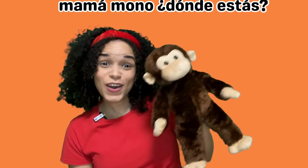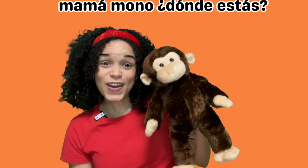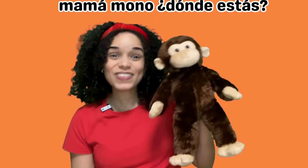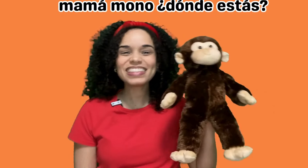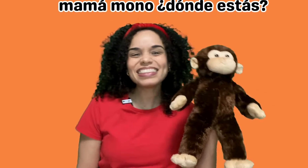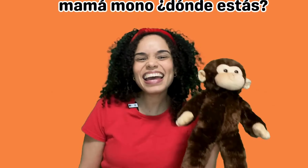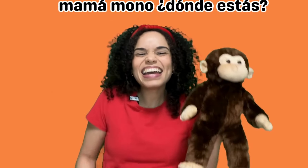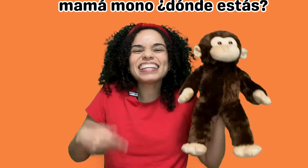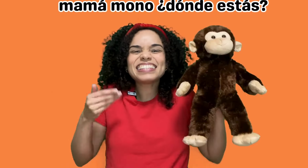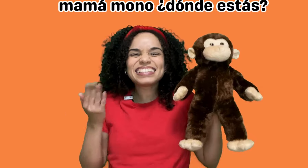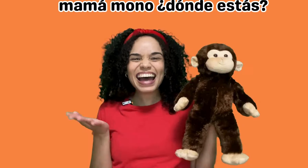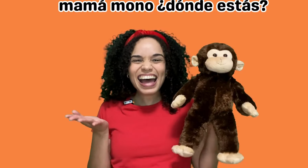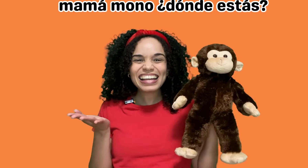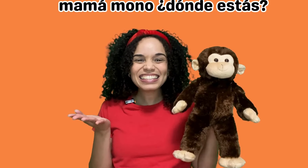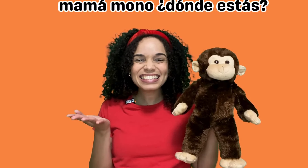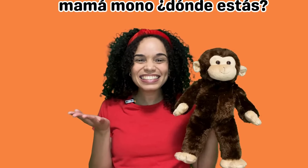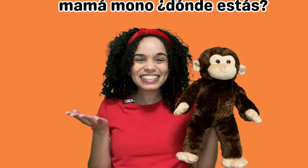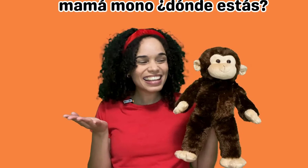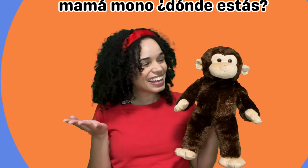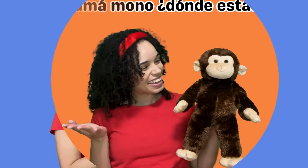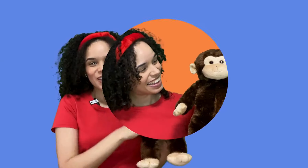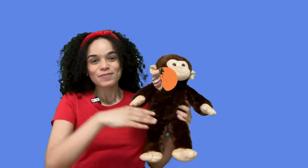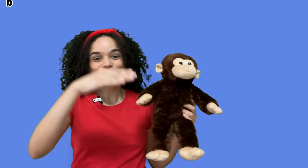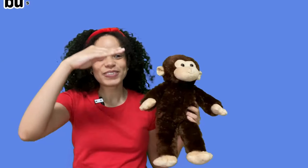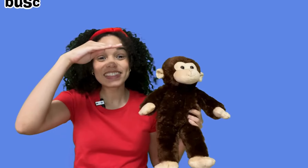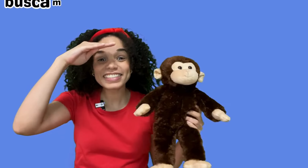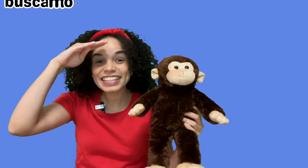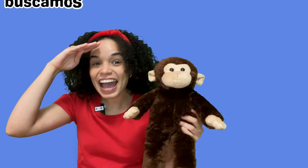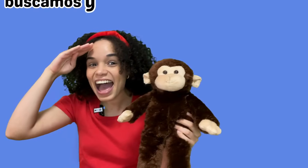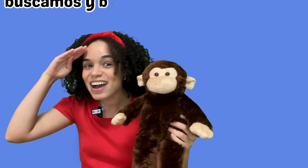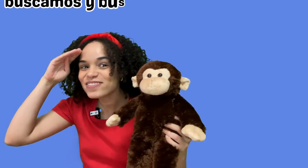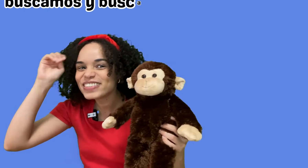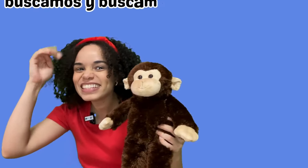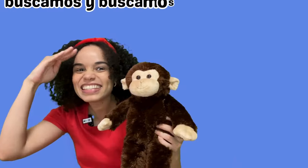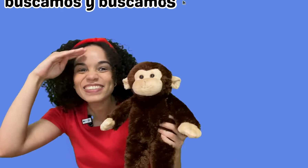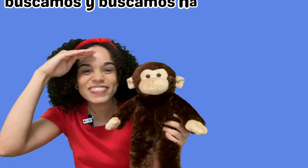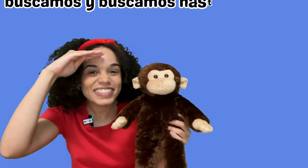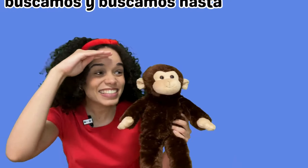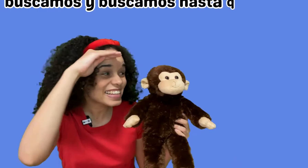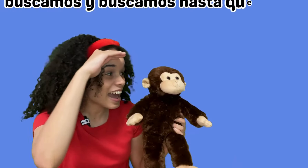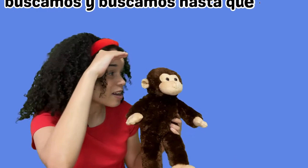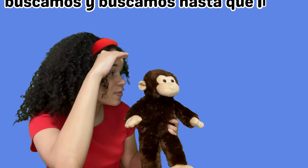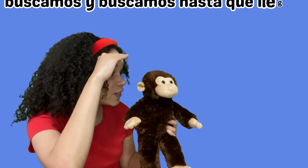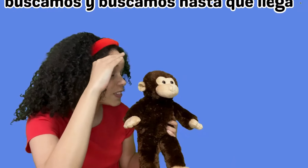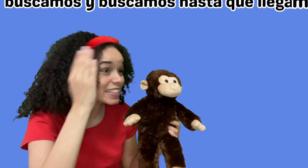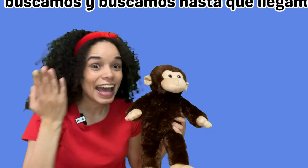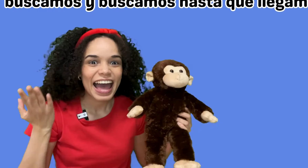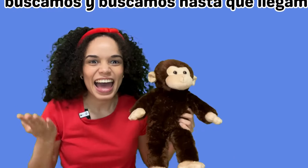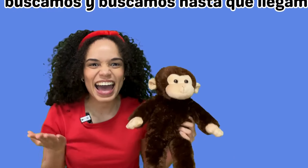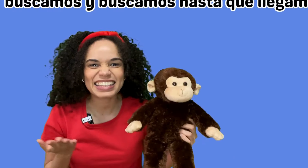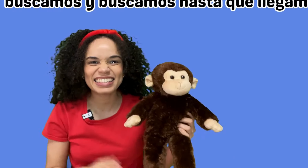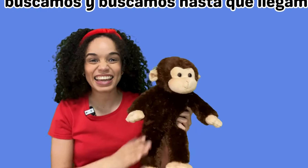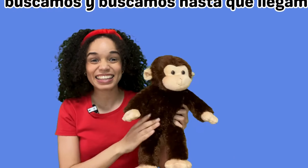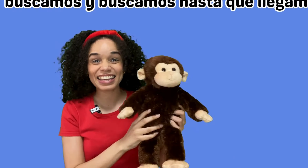dónde estás buscamos y buscamos hasta que